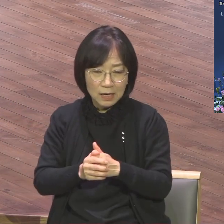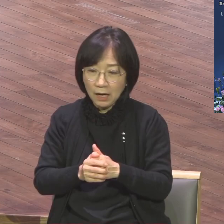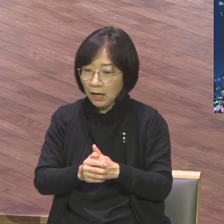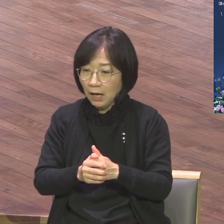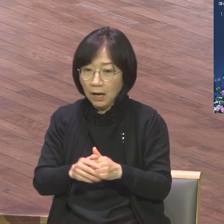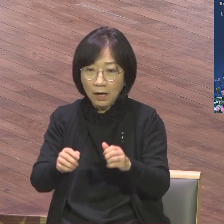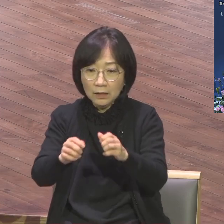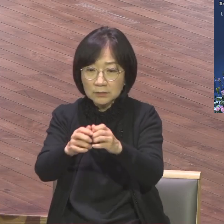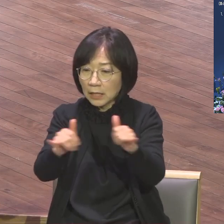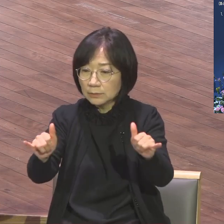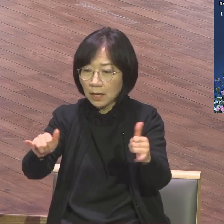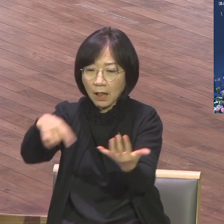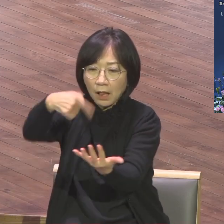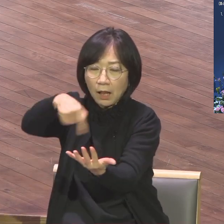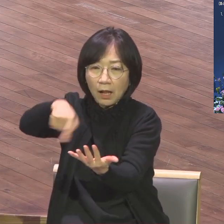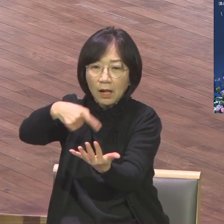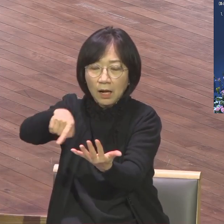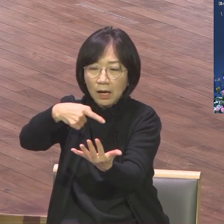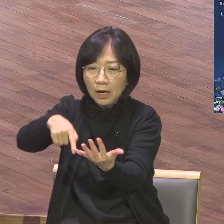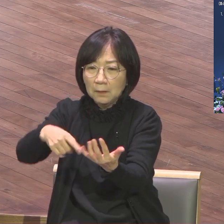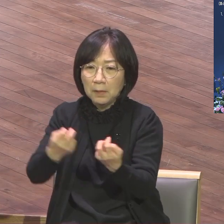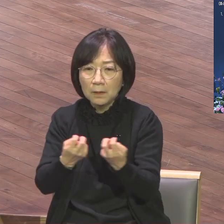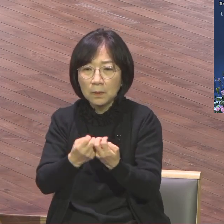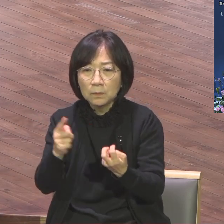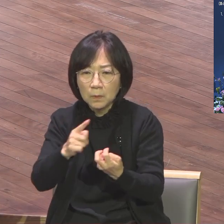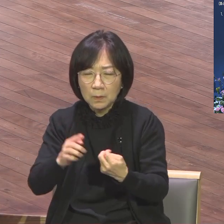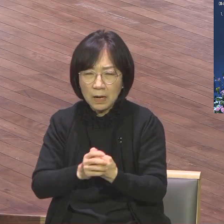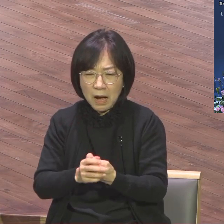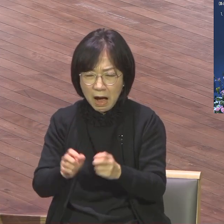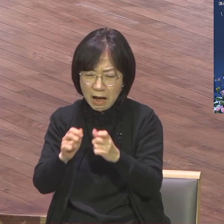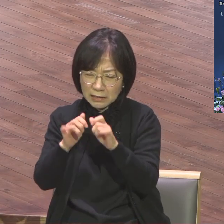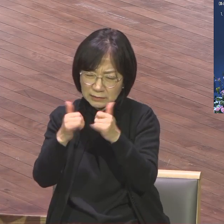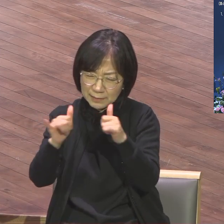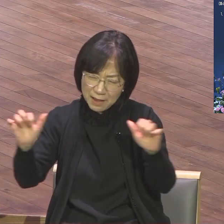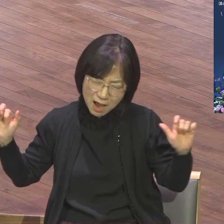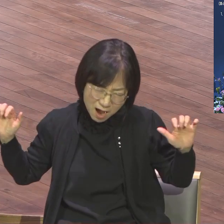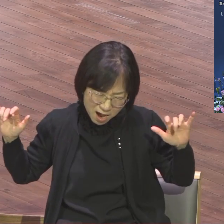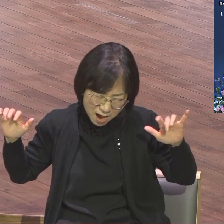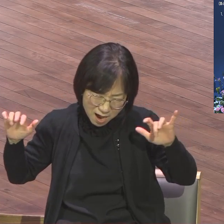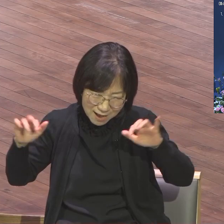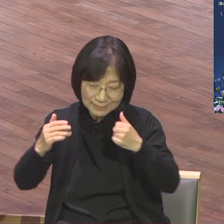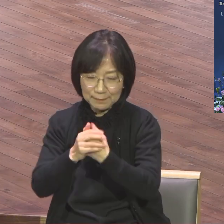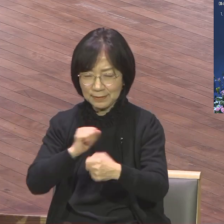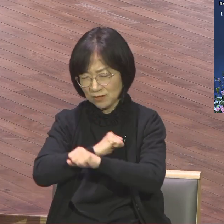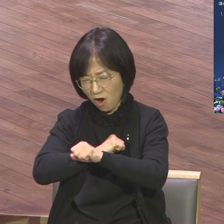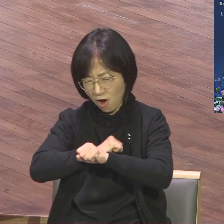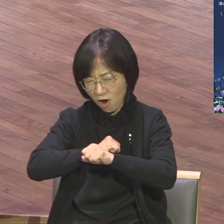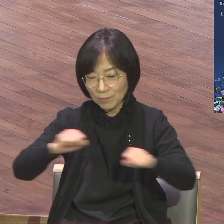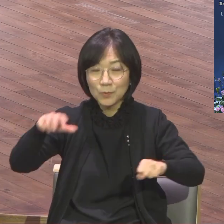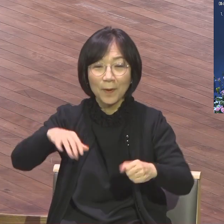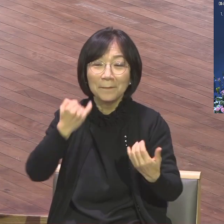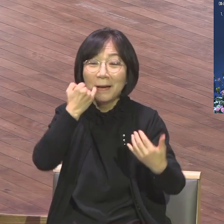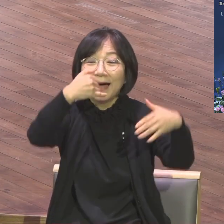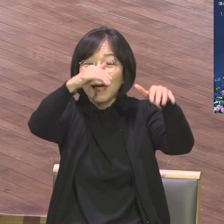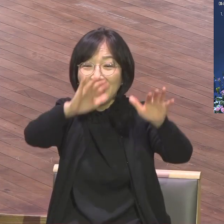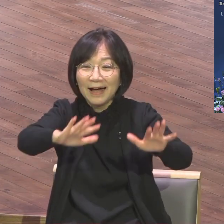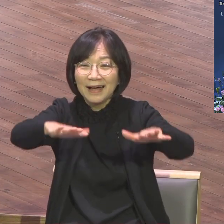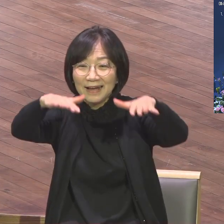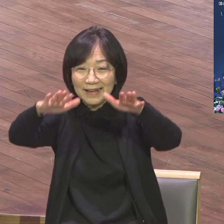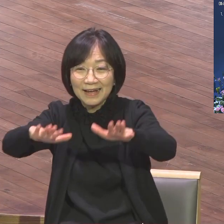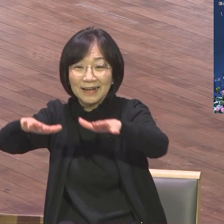사람들을 효과적으로 천국 보험을 증거하기 위해서 바닷가를 택했습니다. 넓은 바닷가를